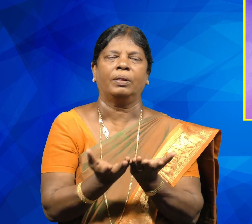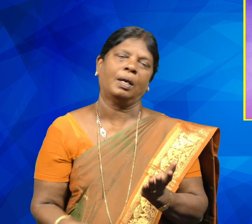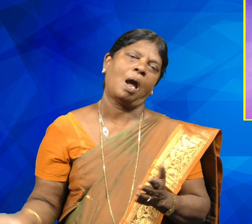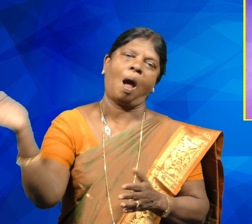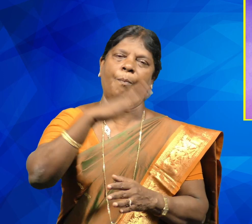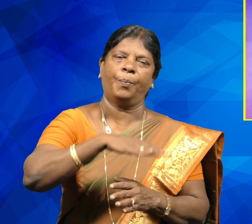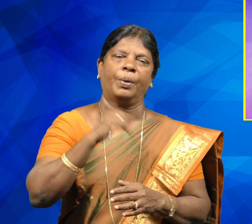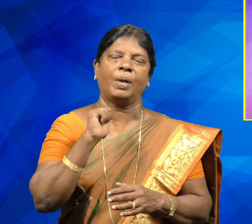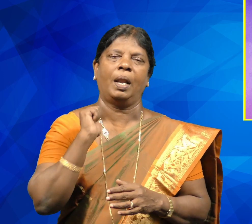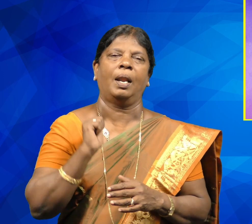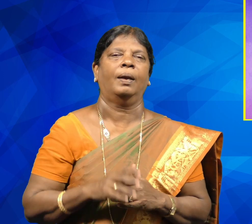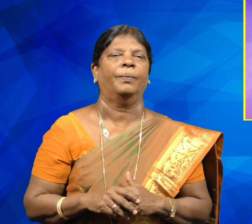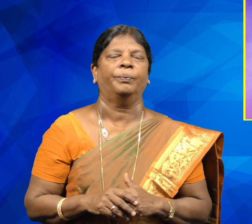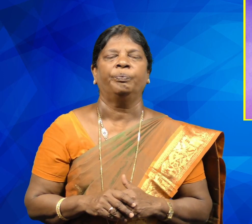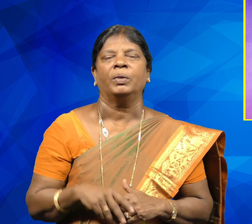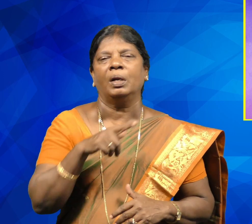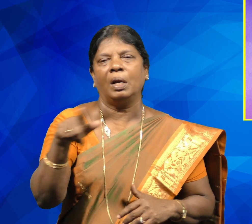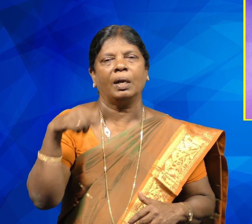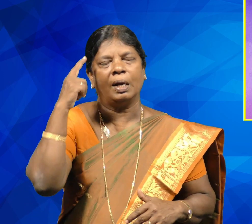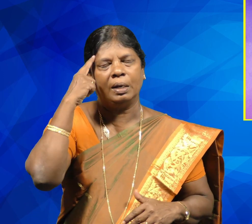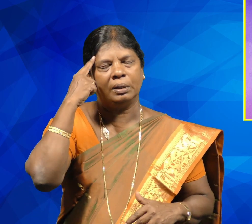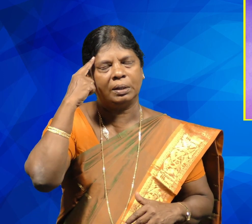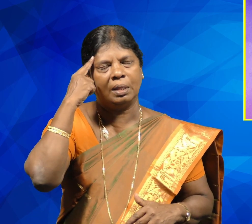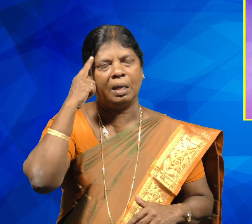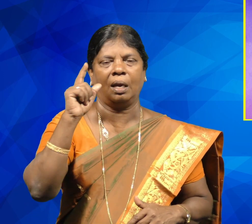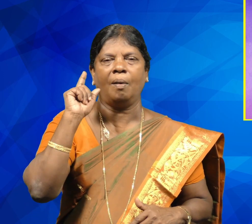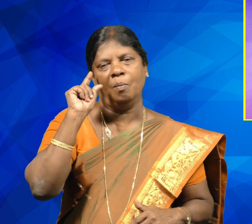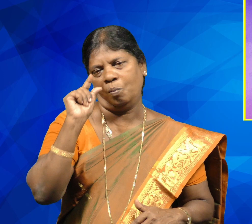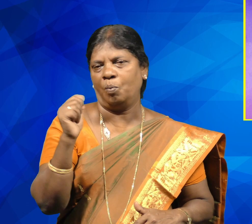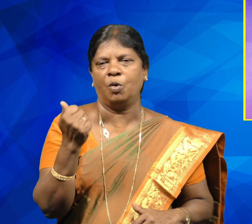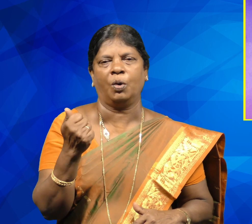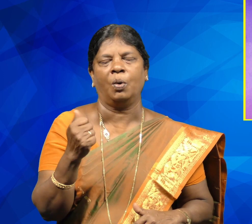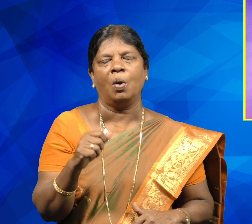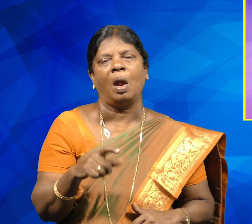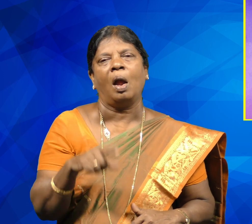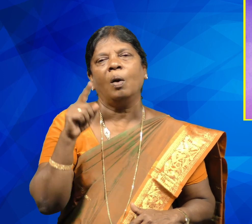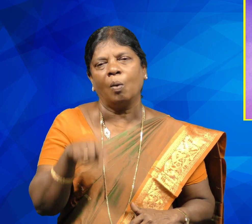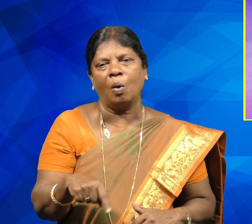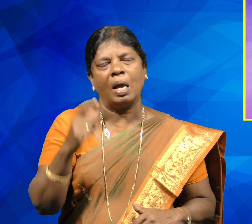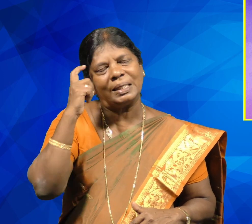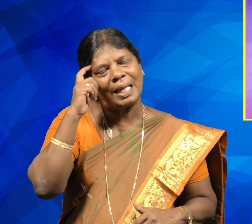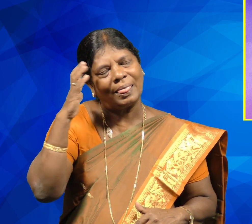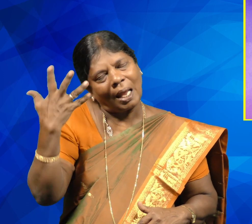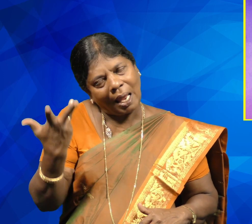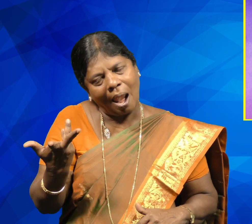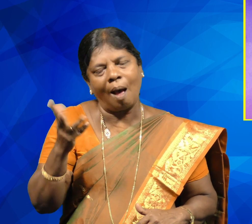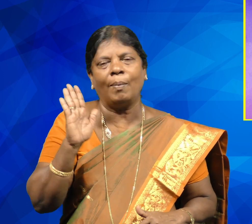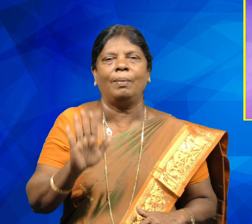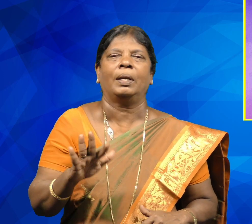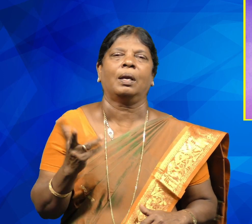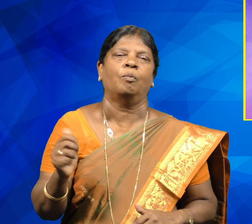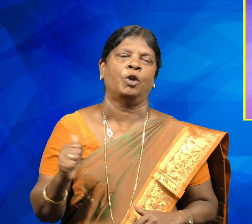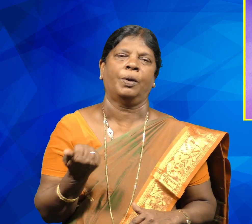இந்த உலக வாழ்வுக்கு அப்புறமாக என்ன நடக்கும் என்பதை நீங்கள் சிந்தித்திருக்கக்கூடும், ஒருவேளை அதை குறித்து